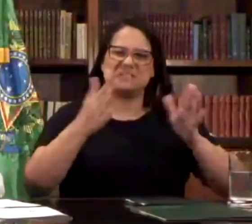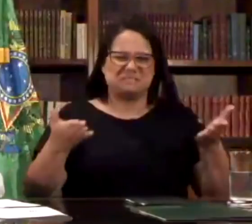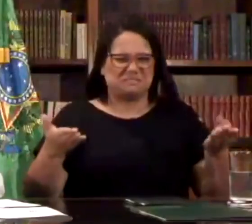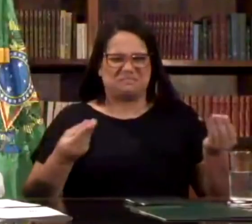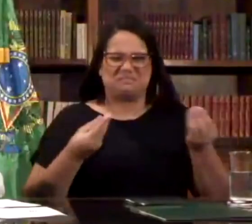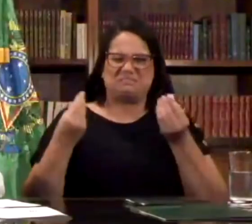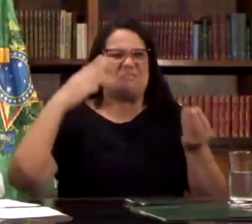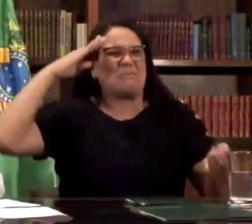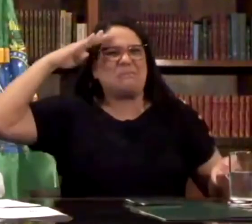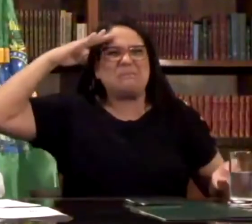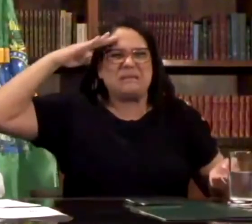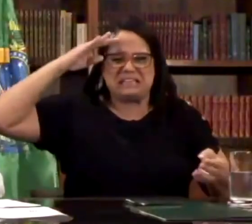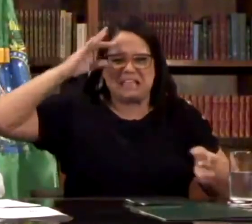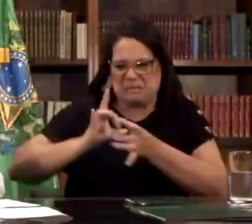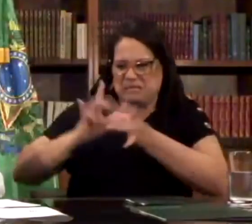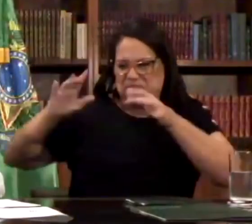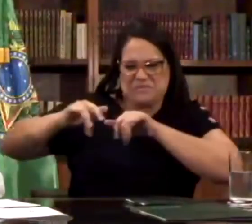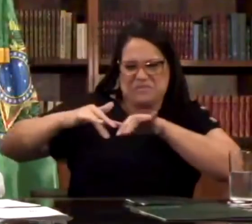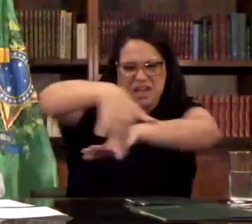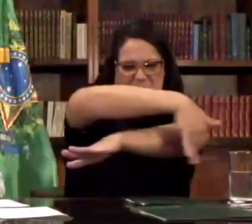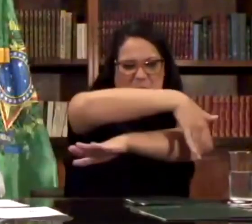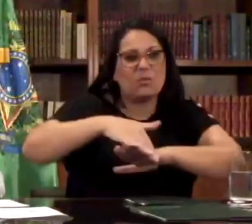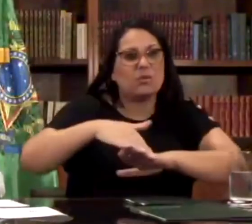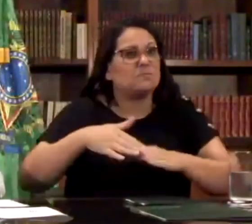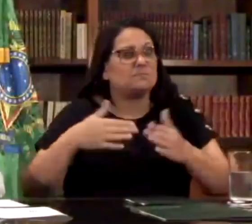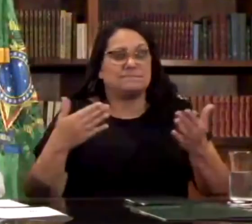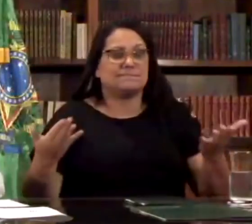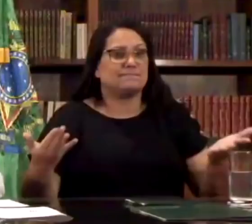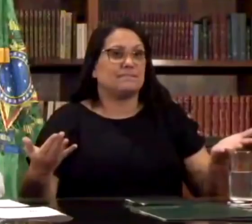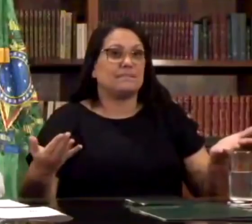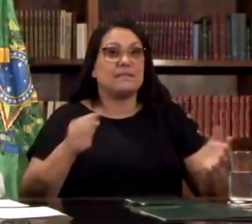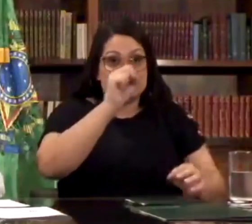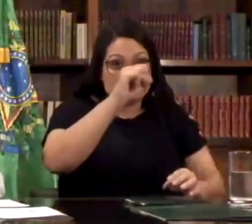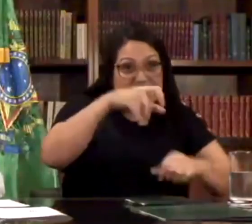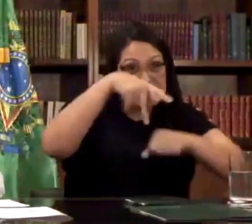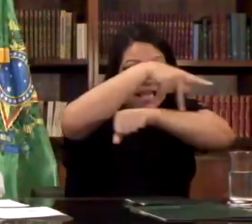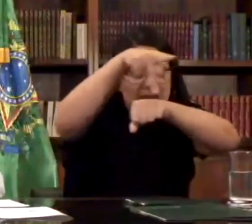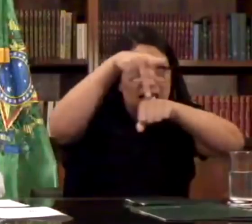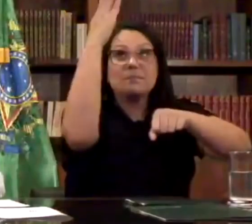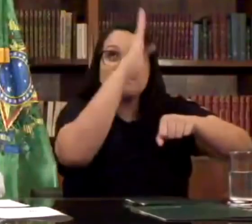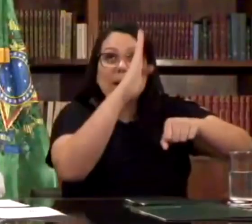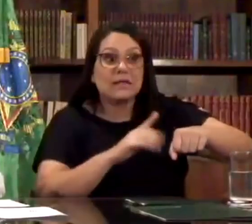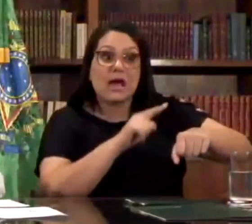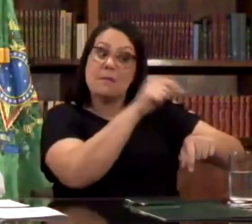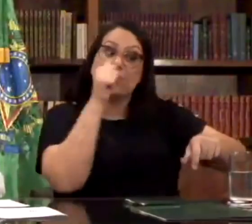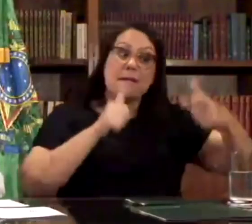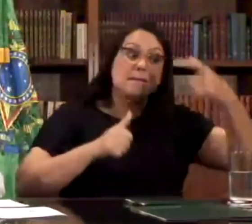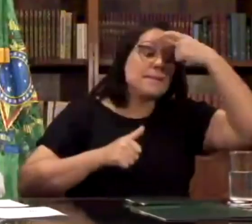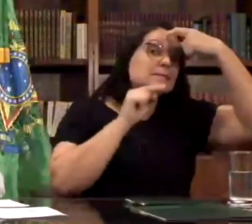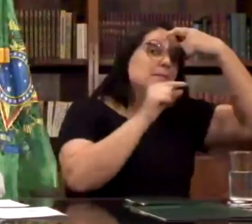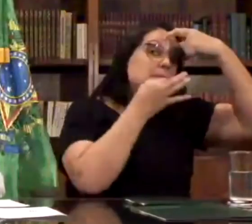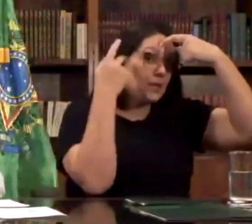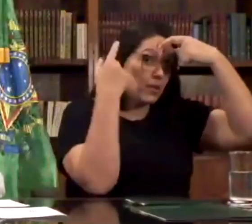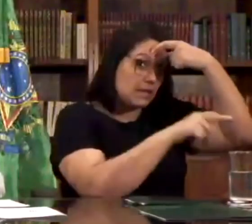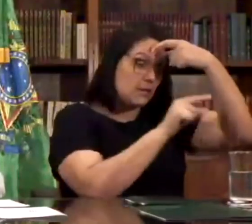nas ruas, né, sempre que a nação precisou, tá, isso com toda certeza estava na cabeça dela, os militares fizeram o seu papel,